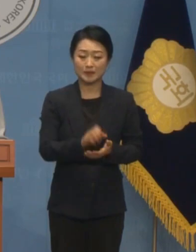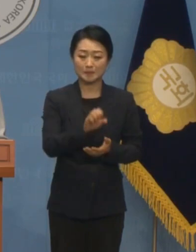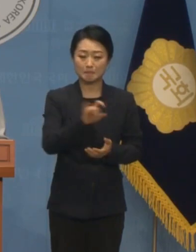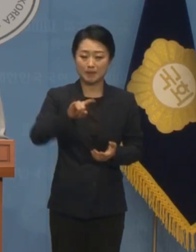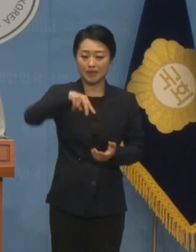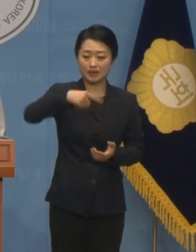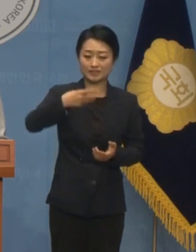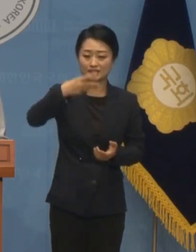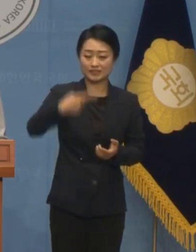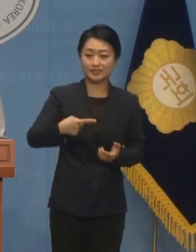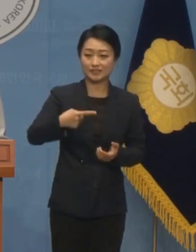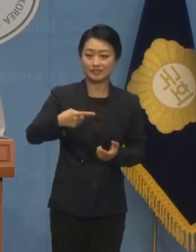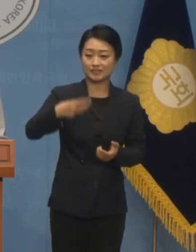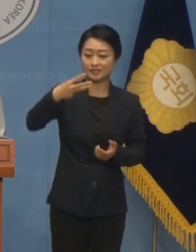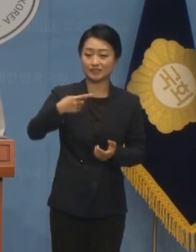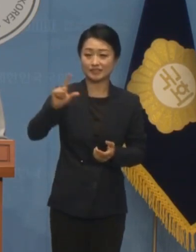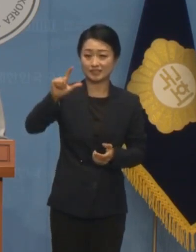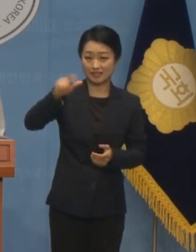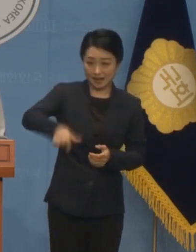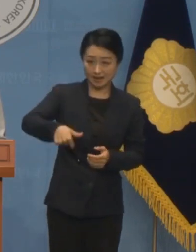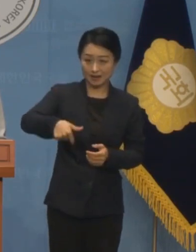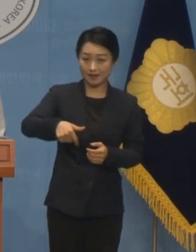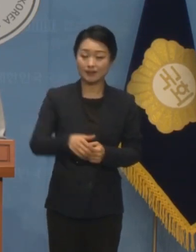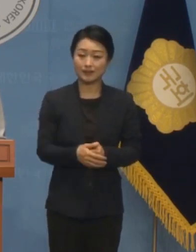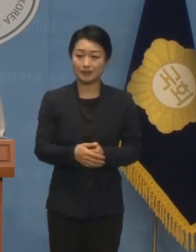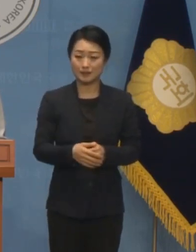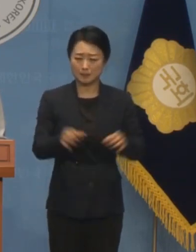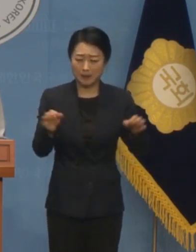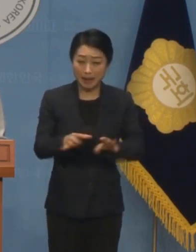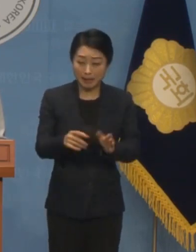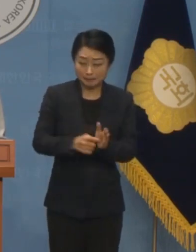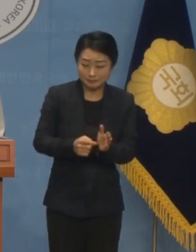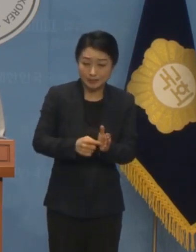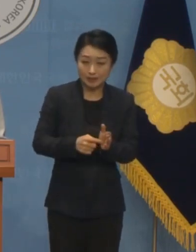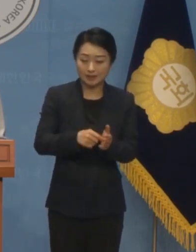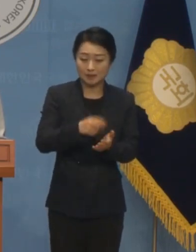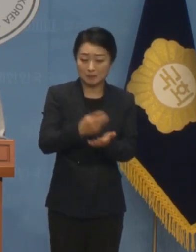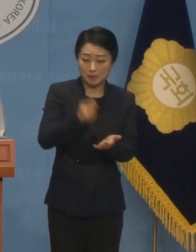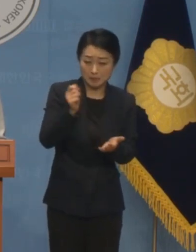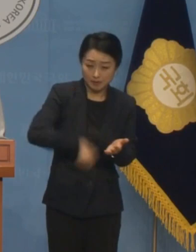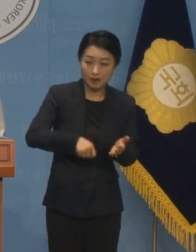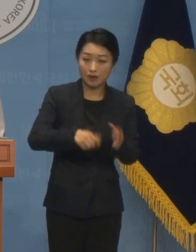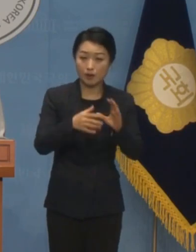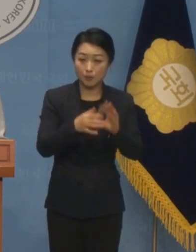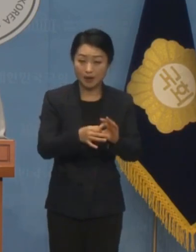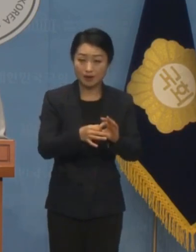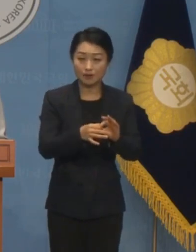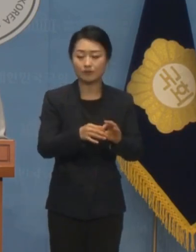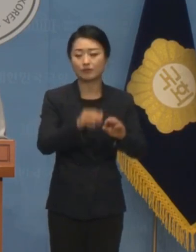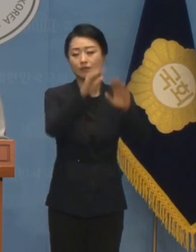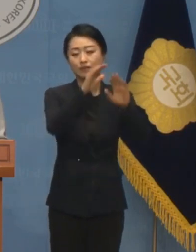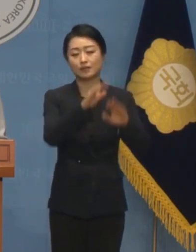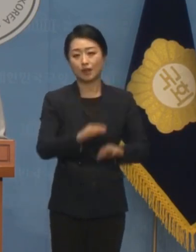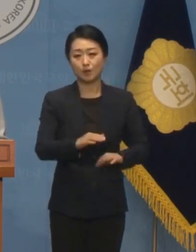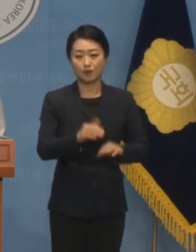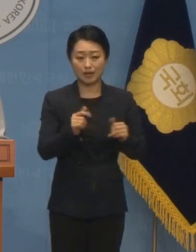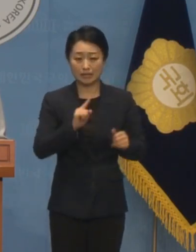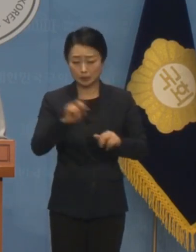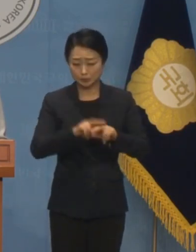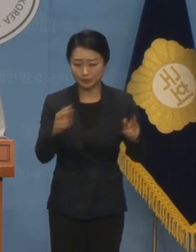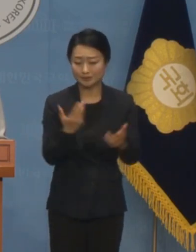청탁, 댓글팀 TF 운영 등 온 나라를 충격에 빠지게 했습니다. 그